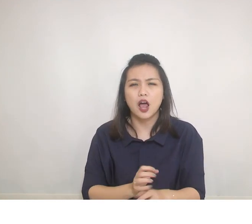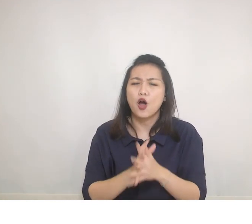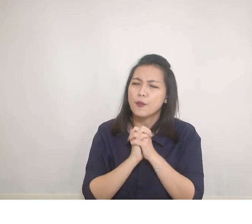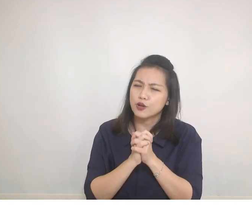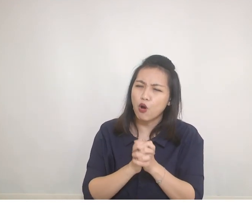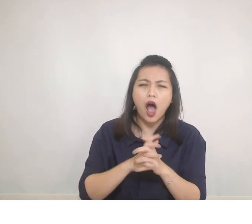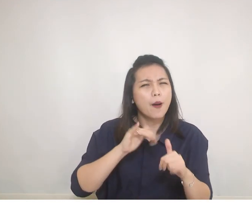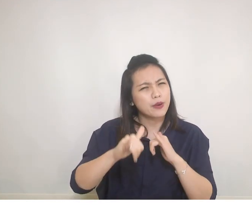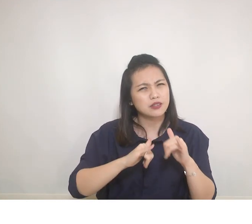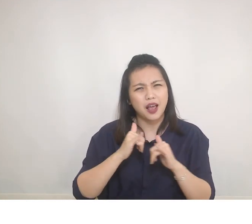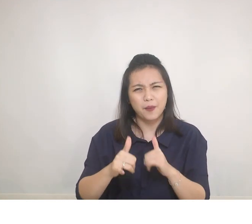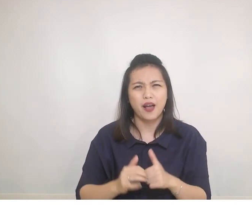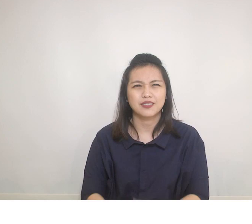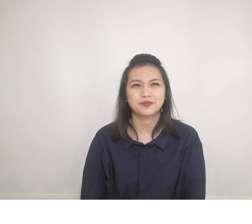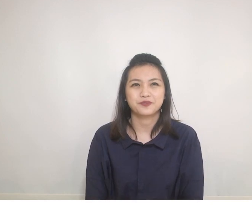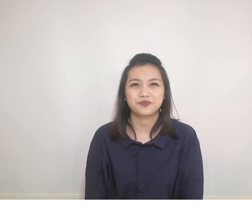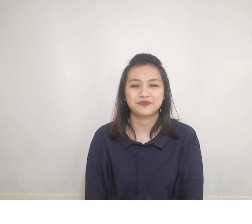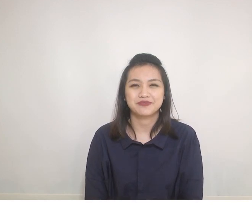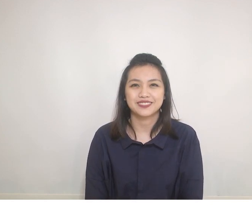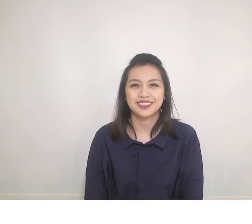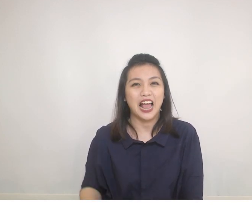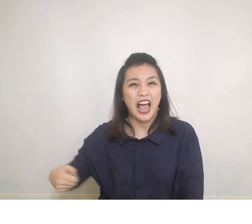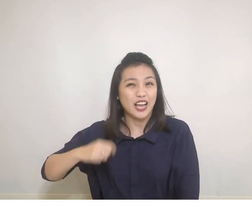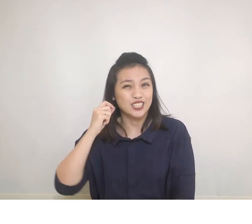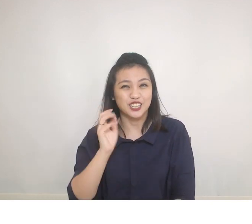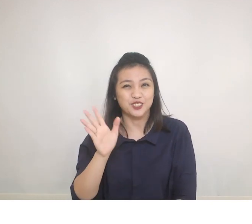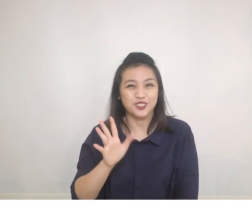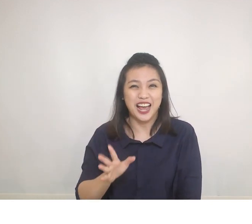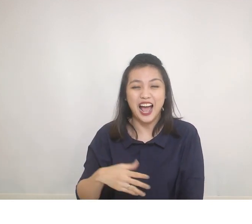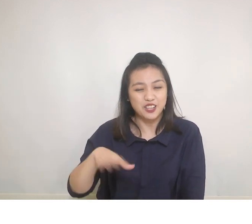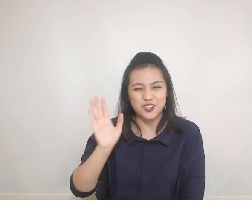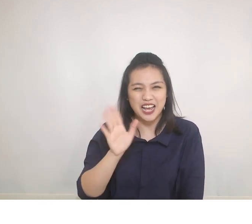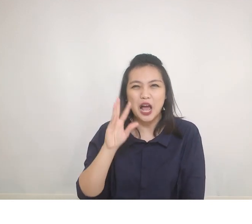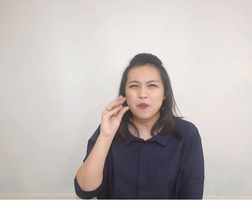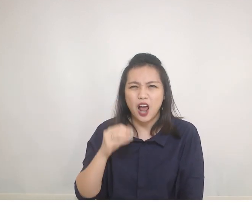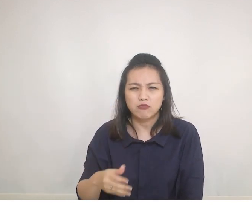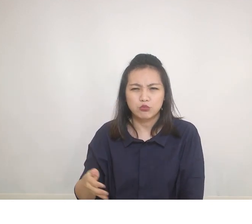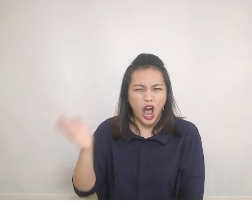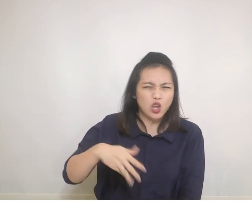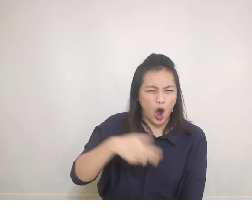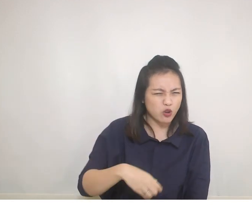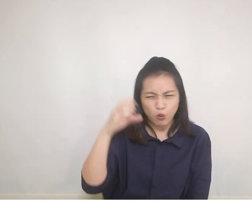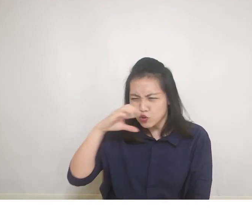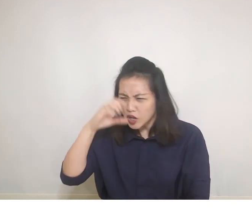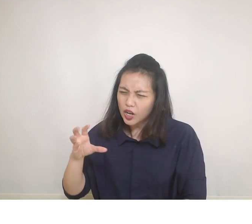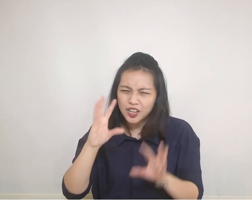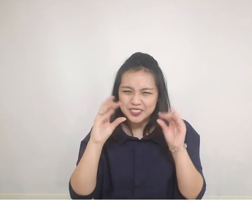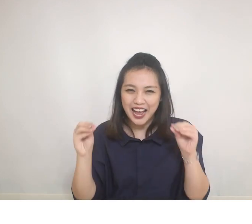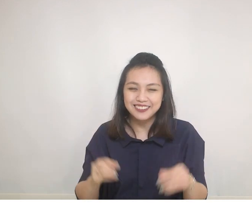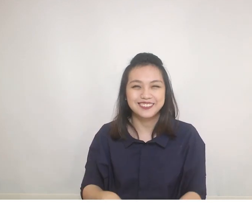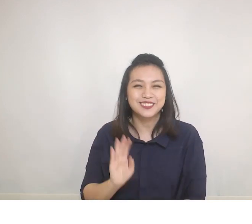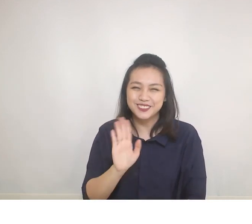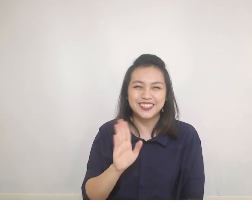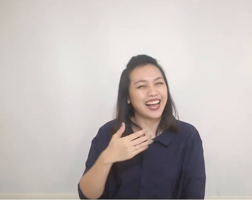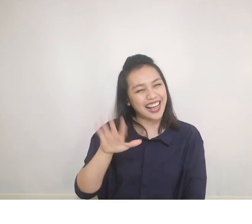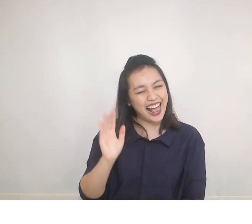tadi saya coba jelaskan supaya nangkap ya, bahwa di balik semua yang kelihatannya indah itu sebenarnya ujung-ujungnya cuma mau